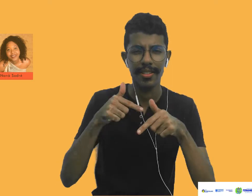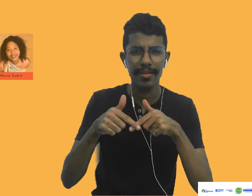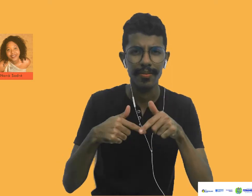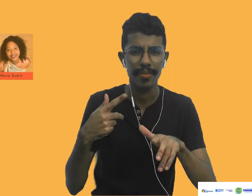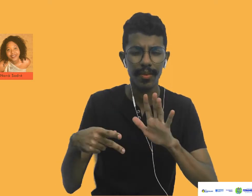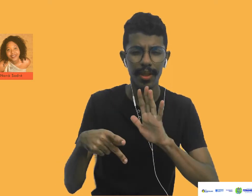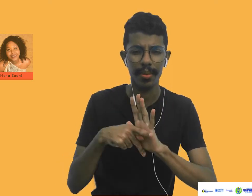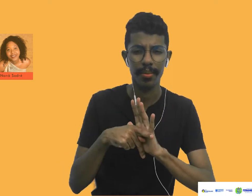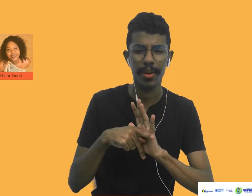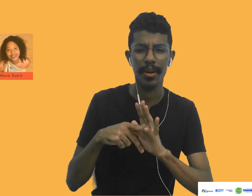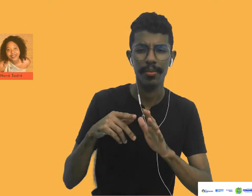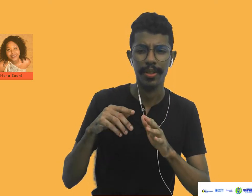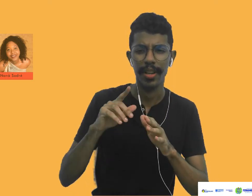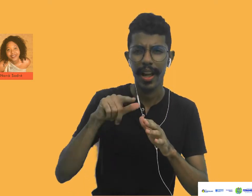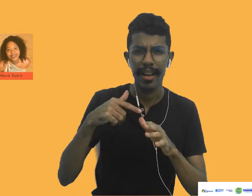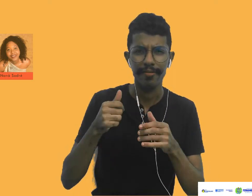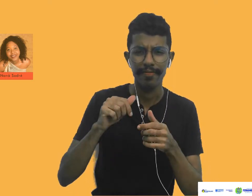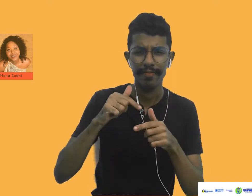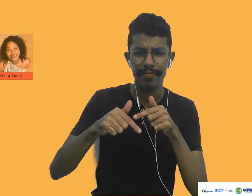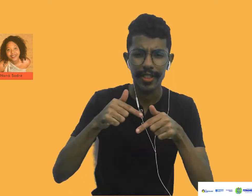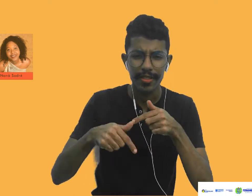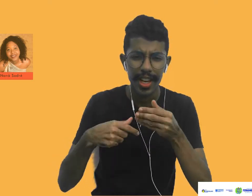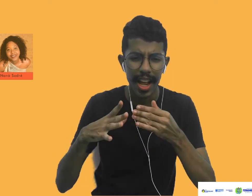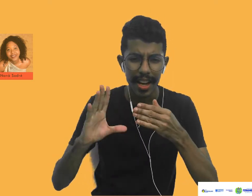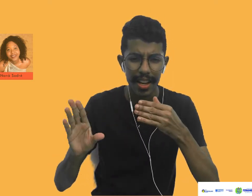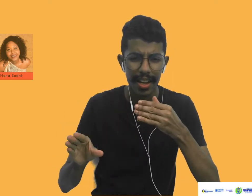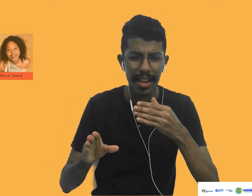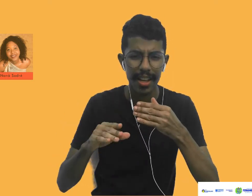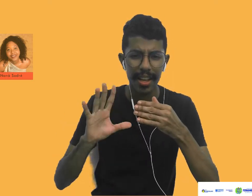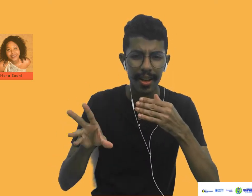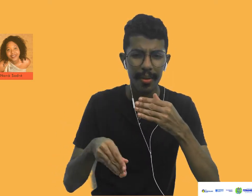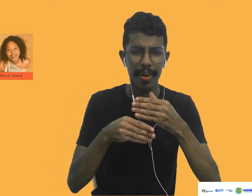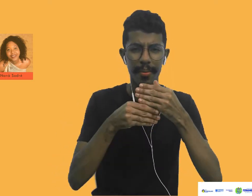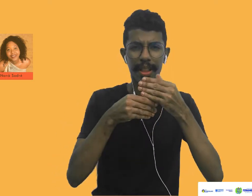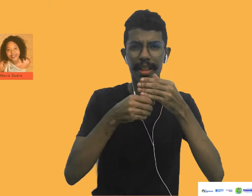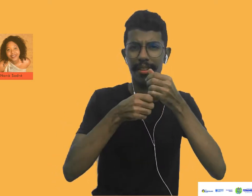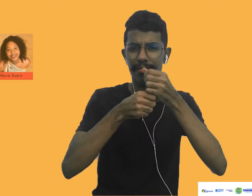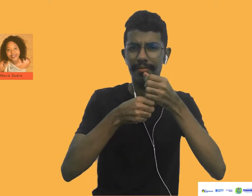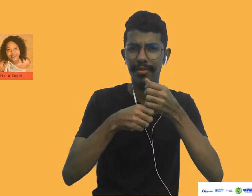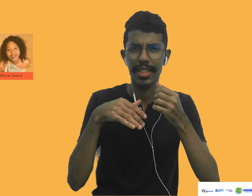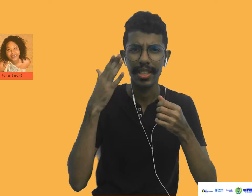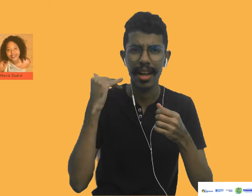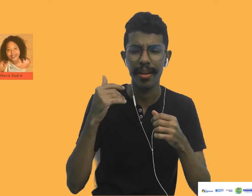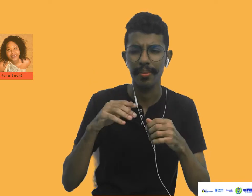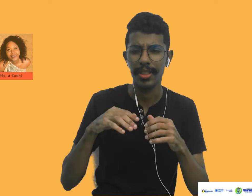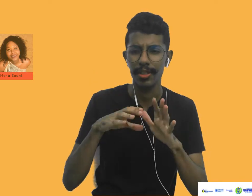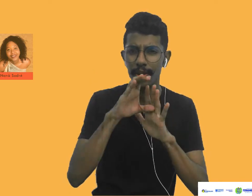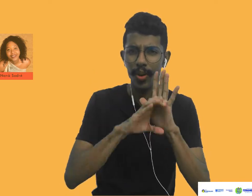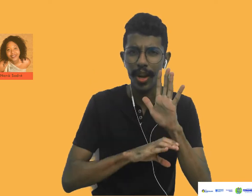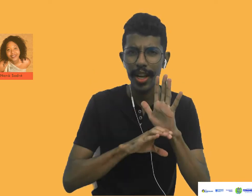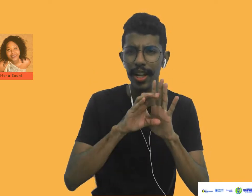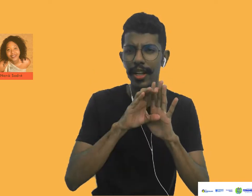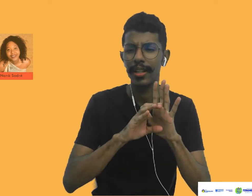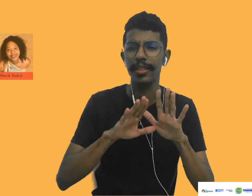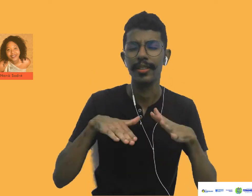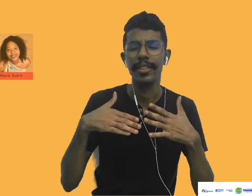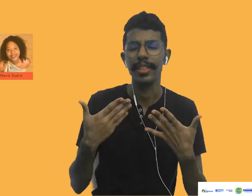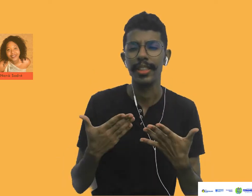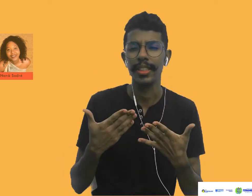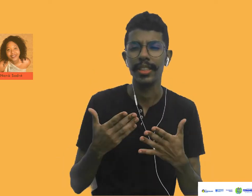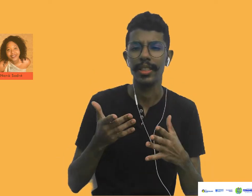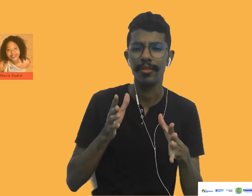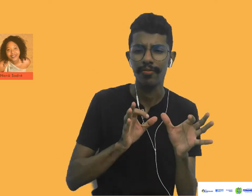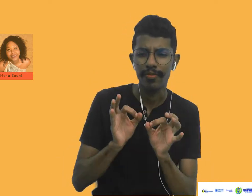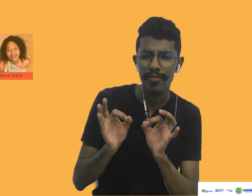A atividade praticamente extra, curricular, né? Então, eu operava as luzes, participava das montagens de